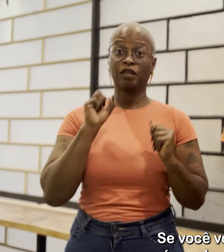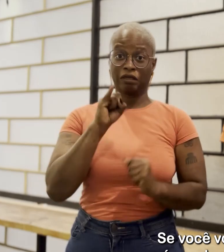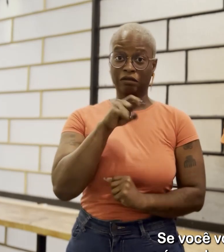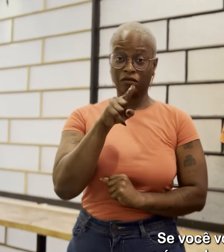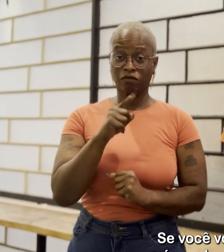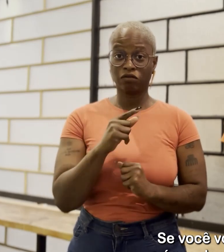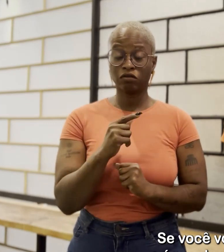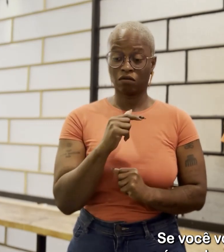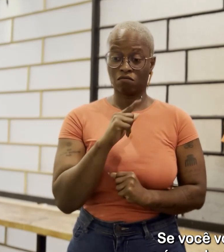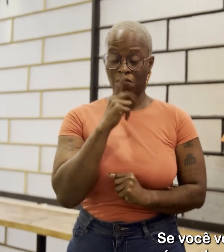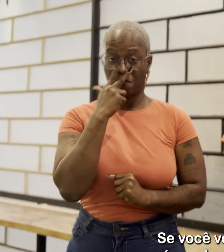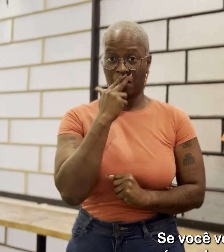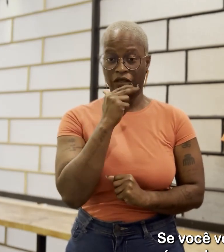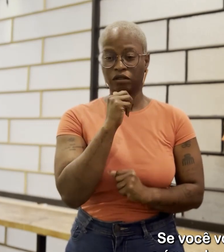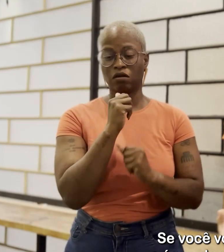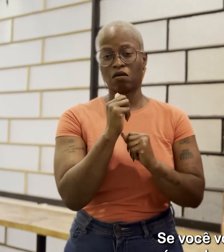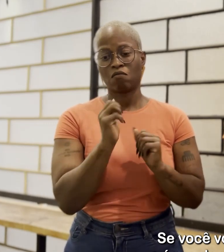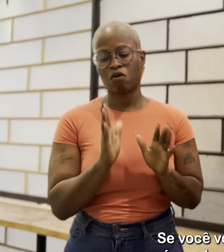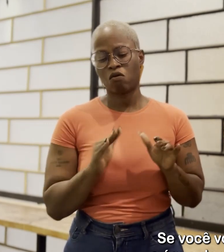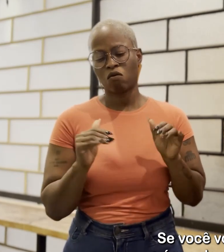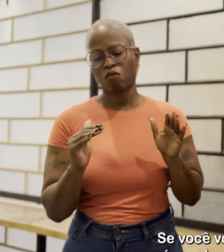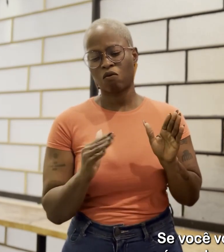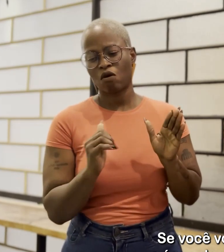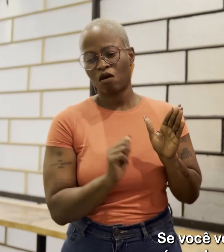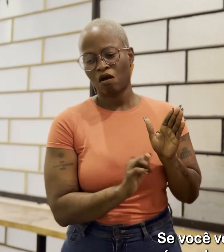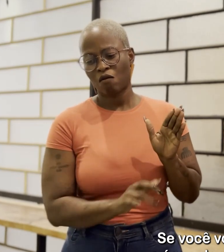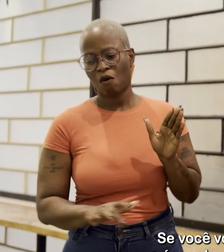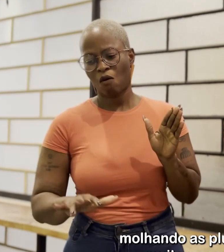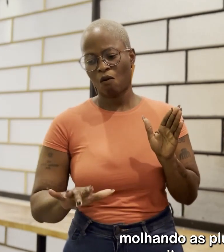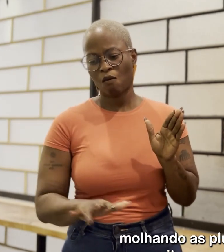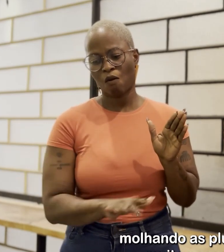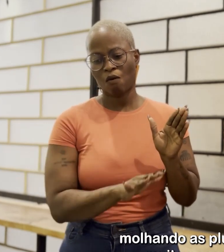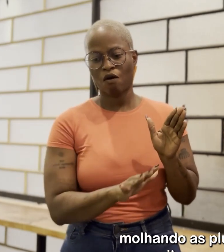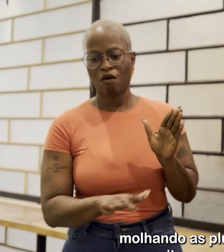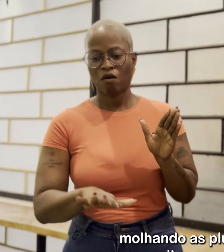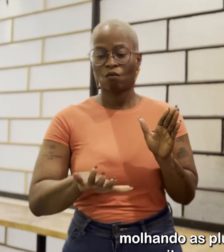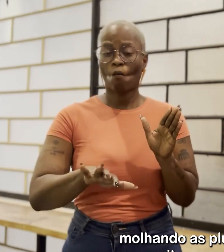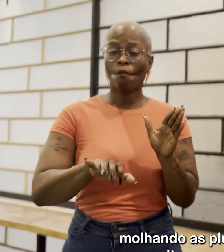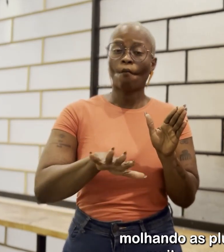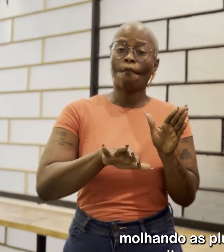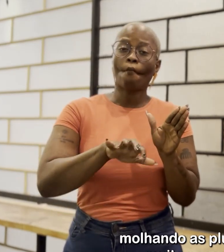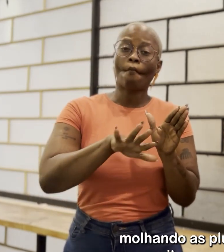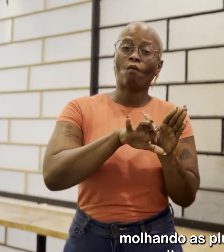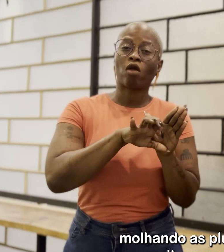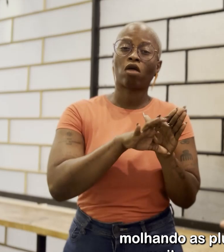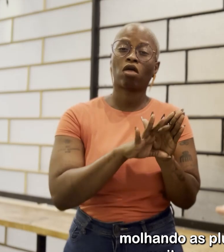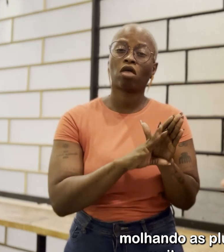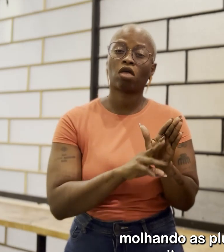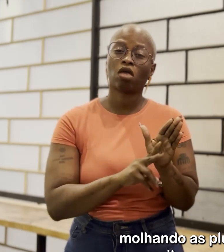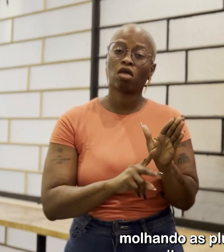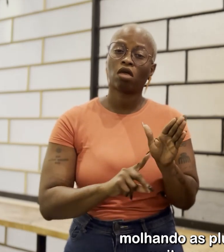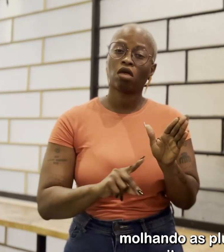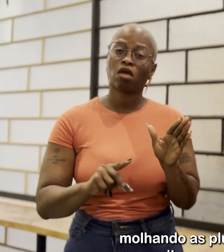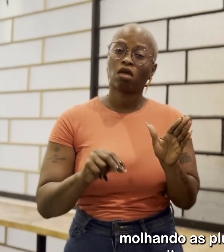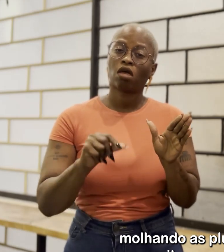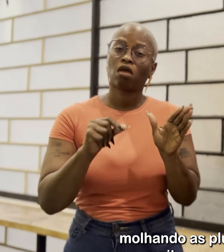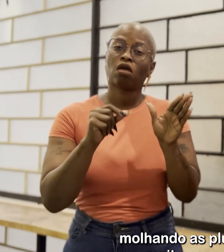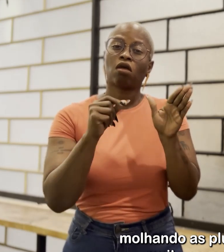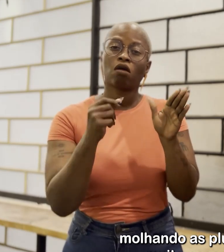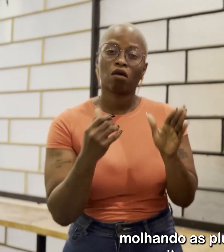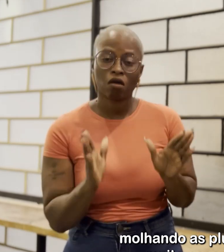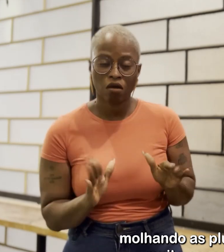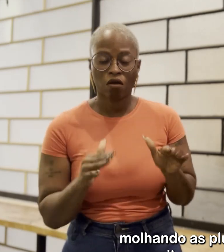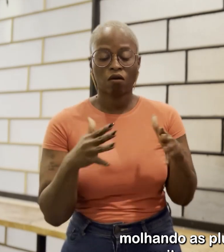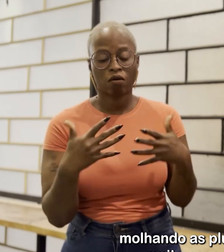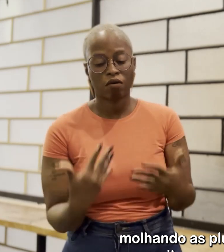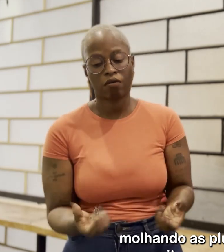você voar muito baixo, a água do mar pode acabar molhando as plumas e a asa vai ficar muito pesada e você vai